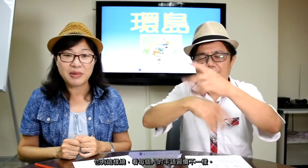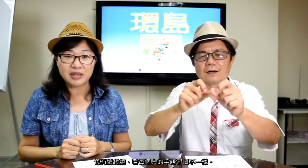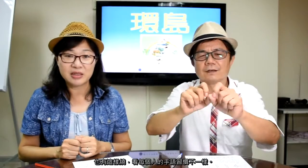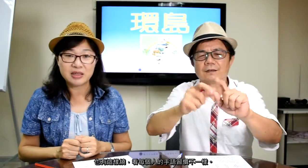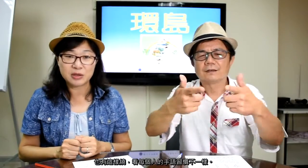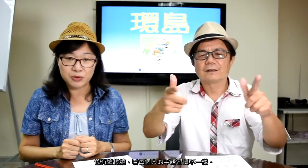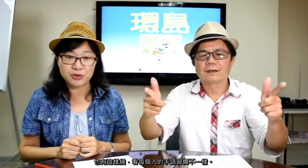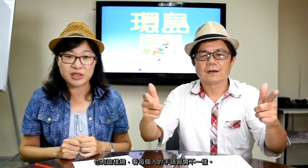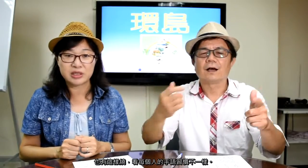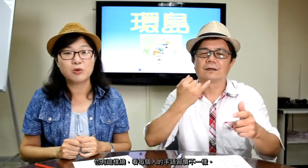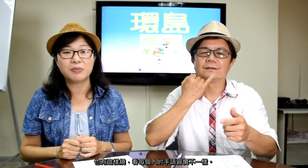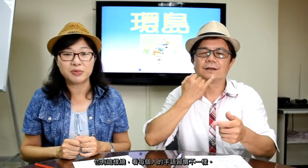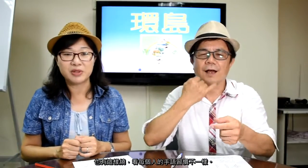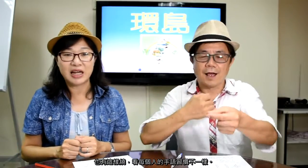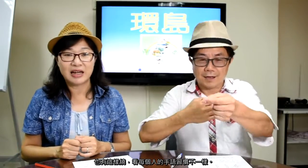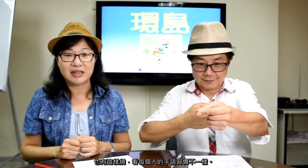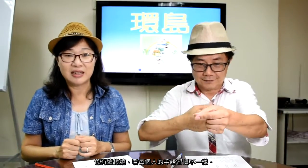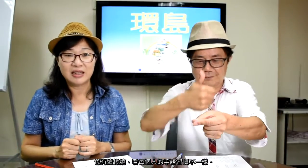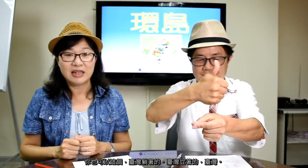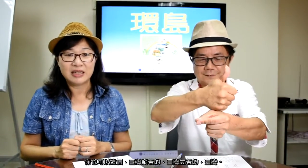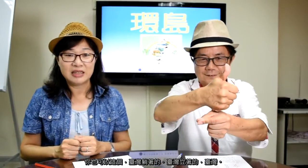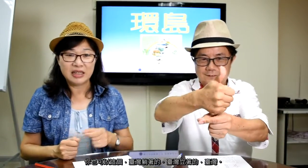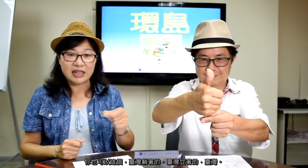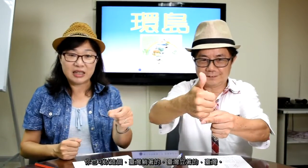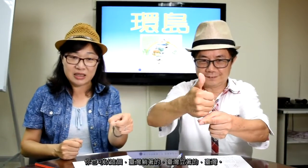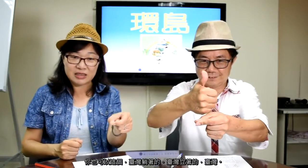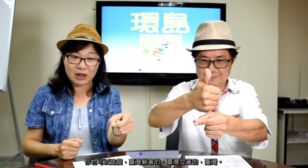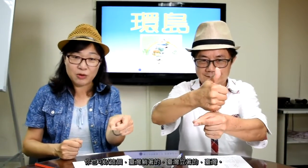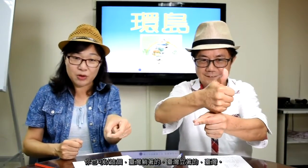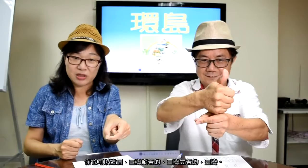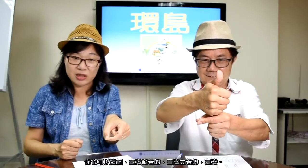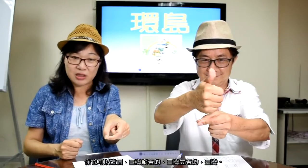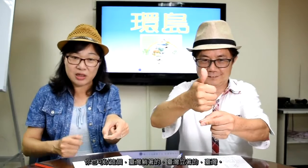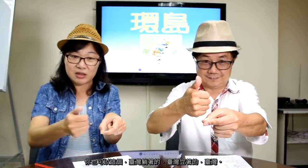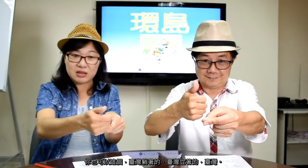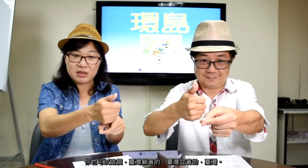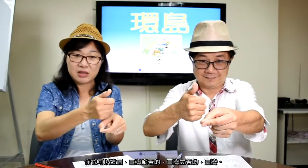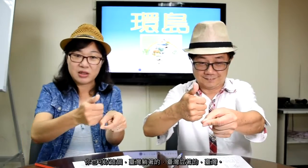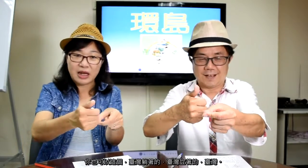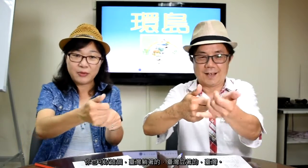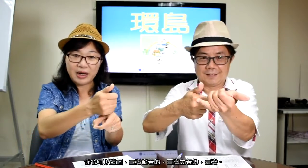每个人的手语习惯不一样，你也可以小这个哈、哦，台